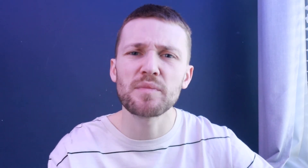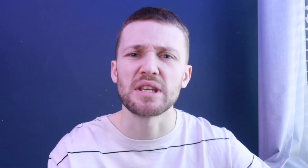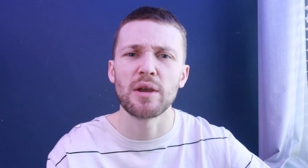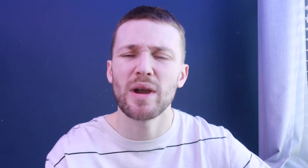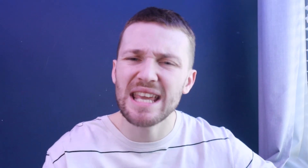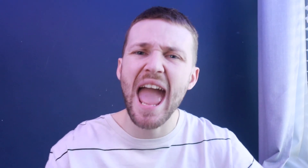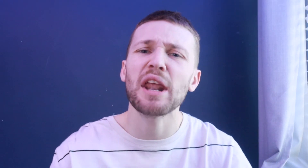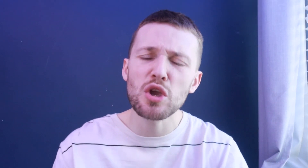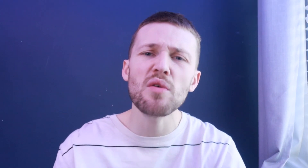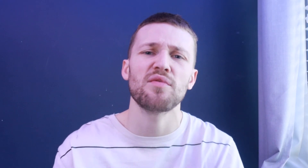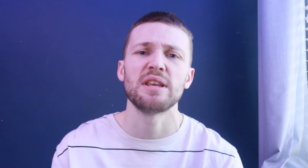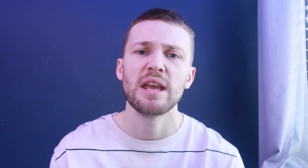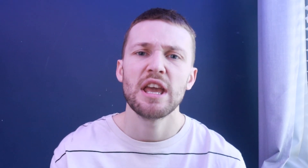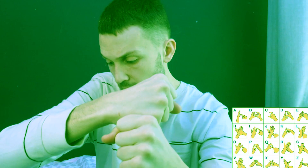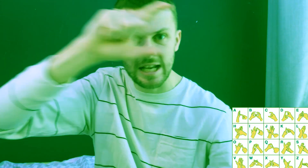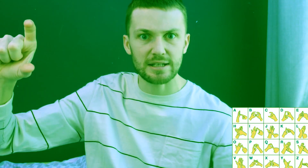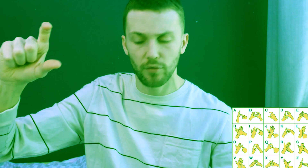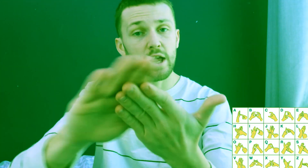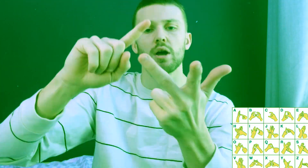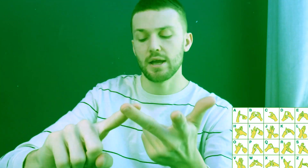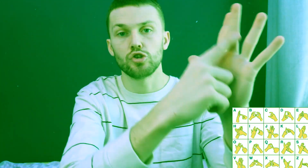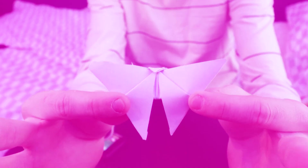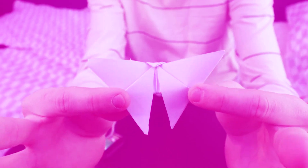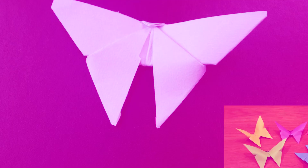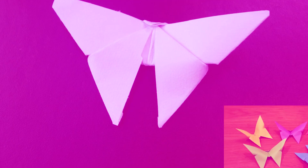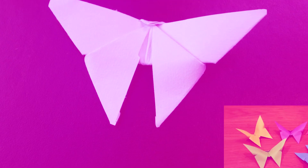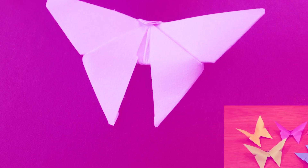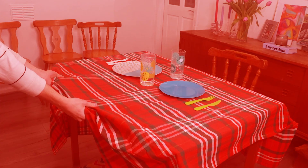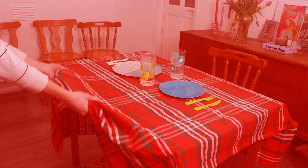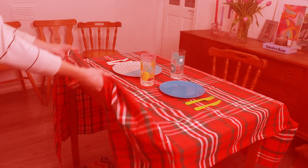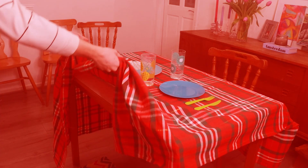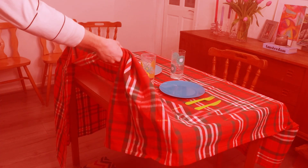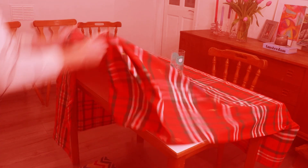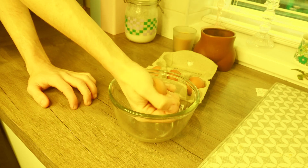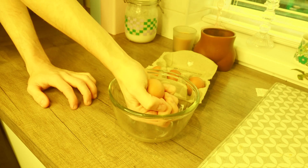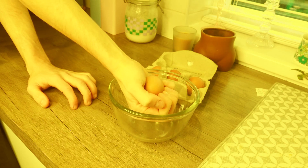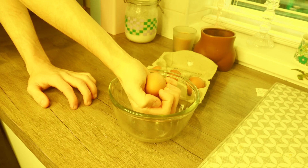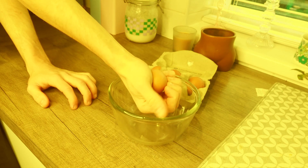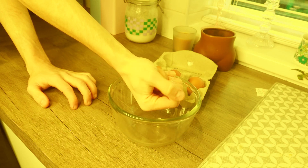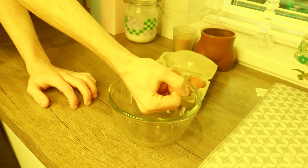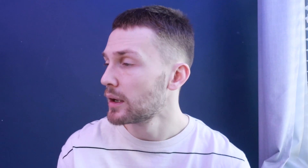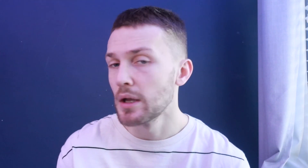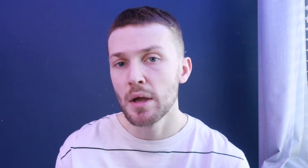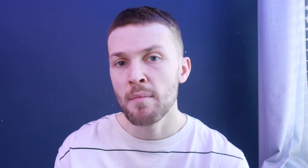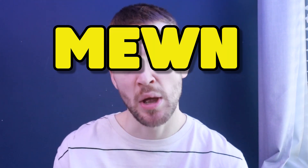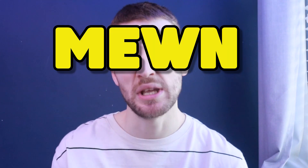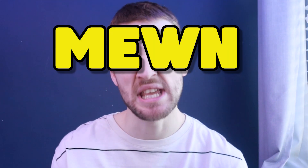PopT wedi herio fi i weld faint o sgiliau newydd rydw i'n gallu dysgu mewn